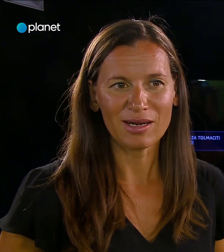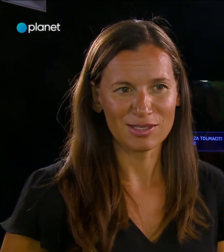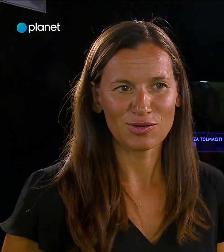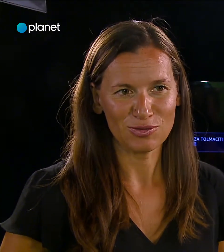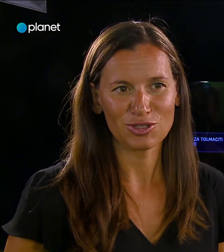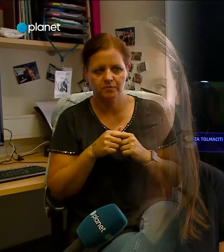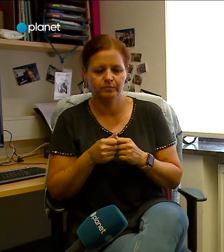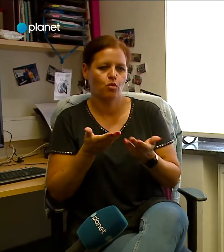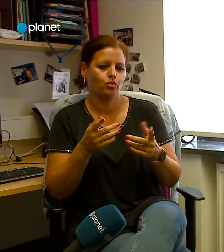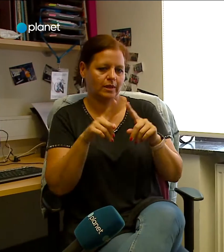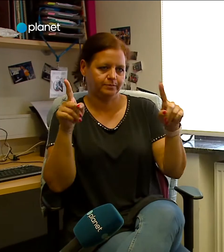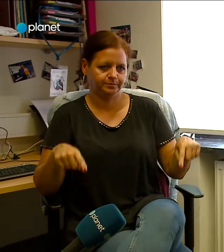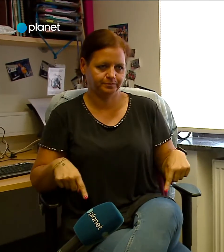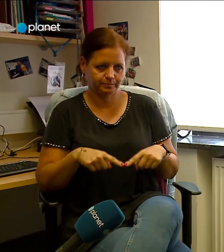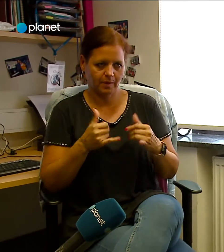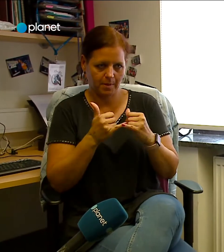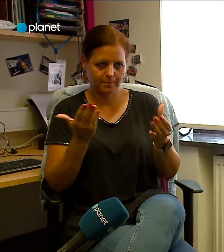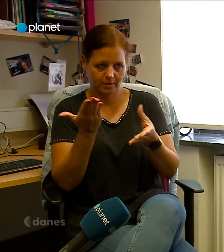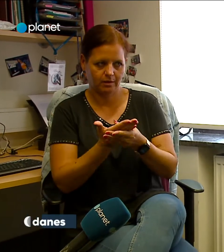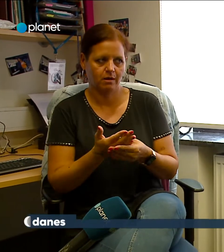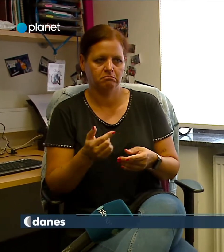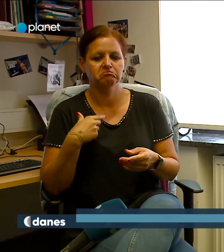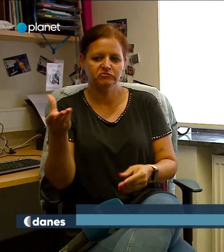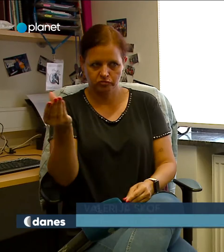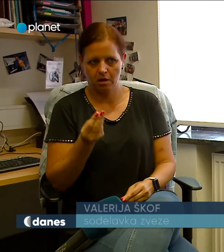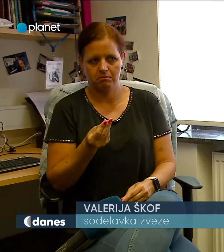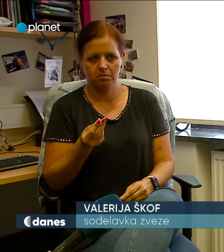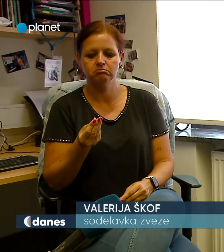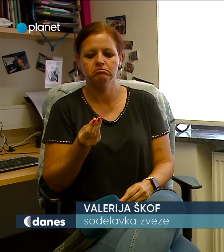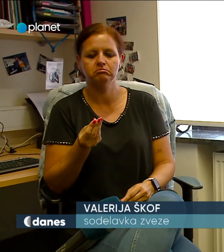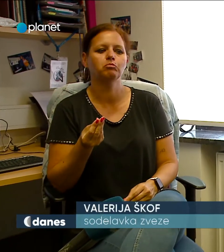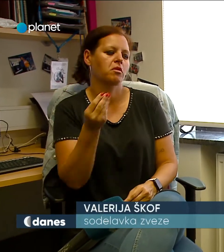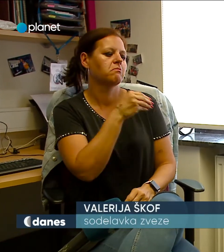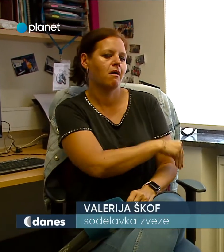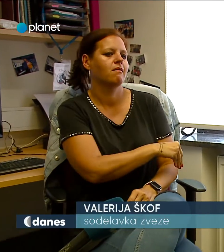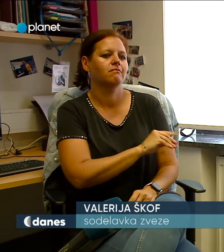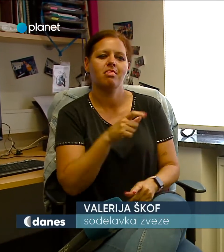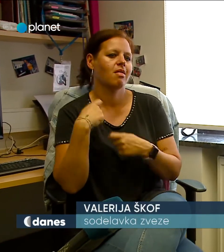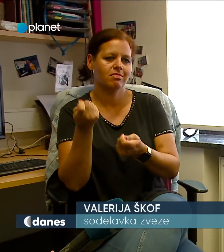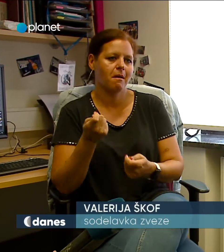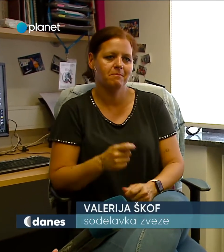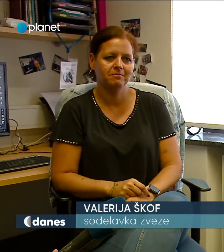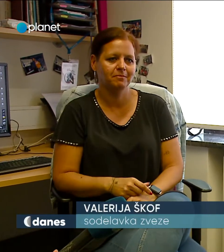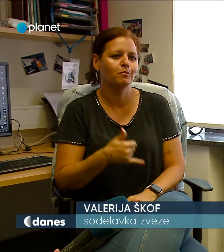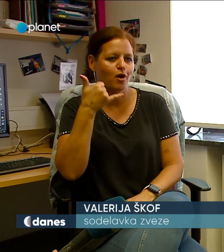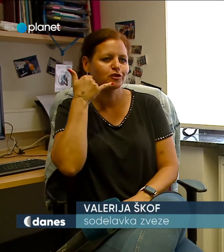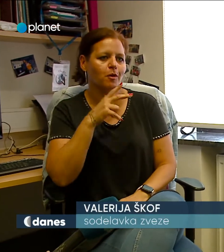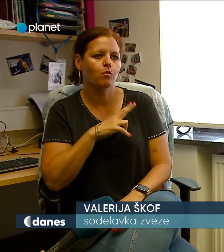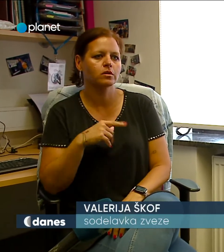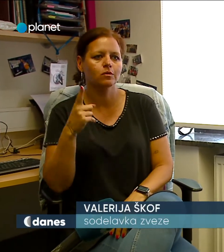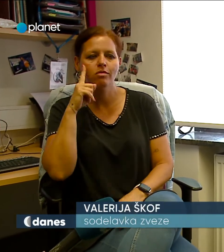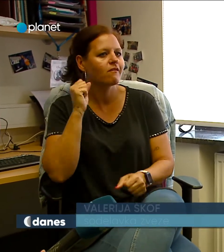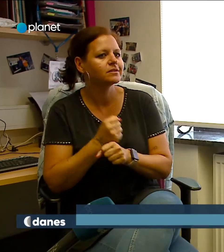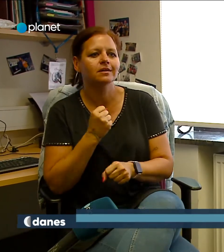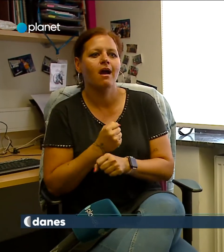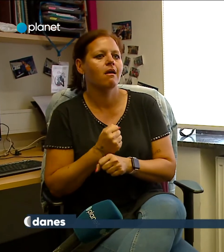stran, vzel kartico in odšel. Ena ženska iz Romunije ponudila mi je pač papir, sem ga vzela in pač